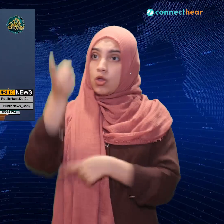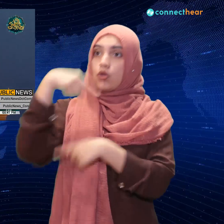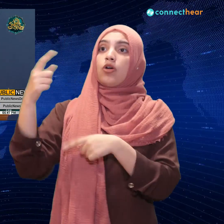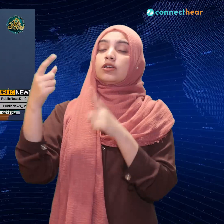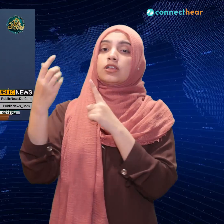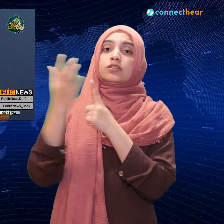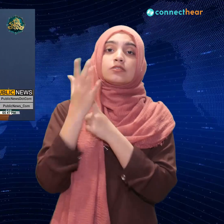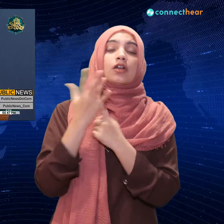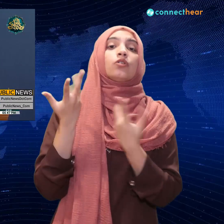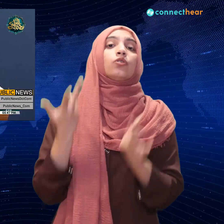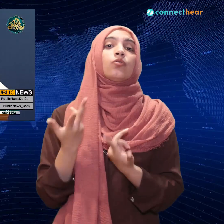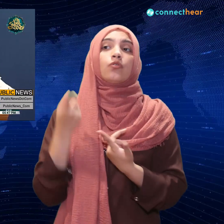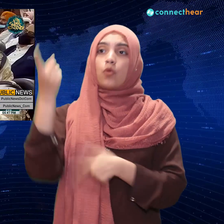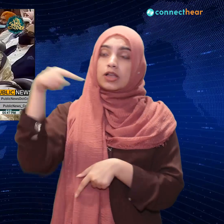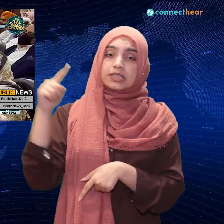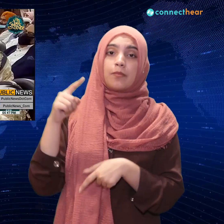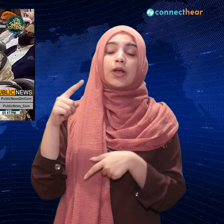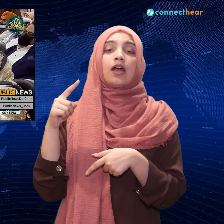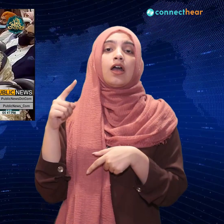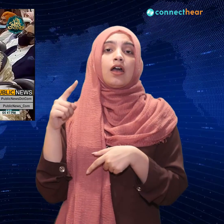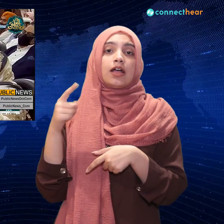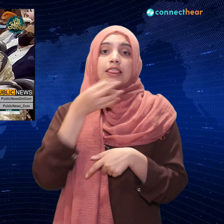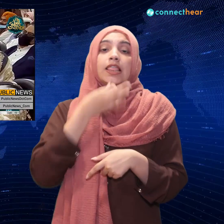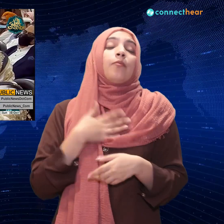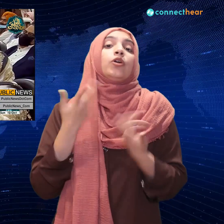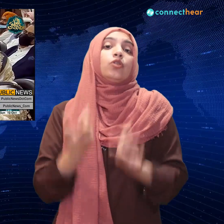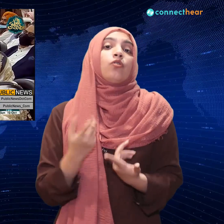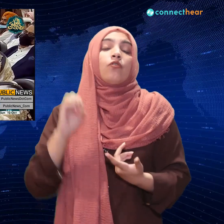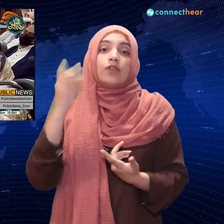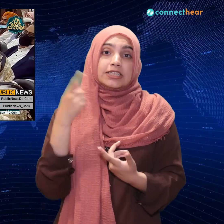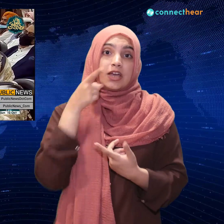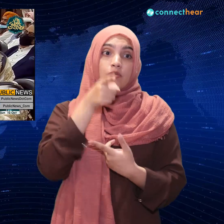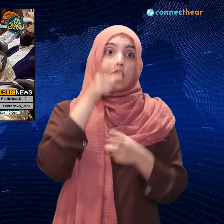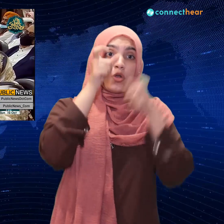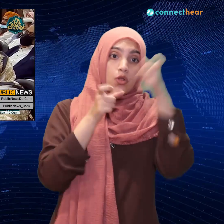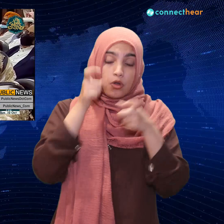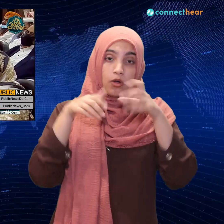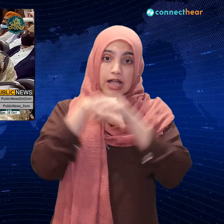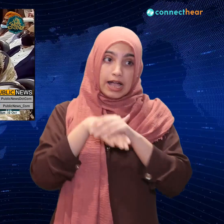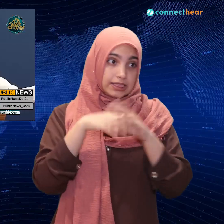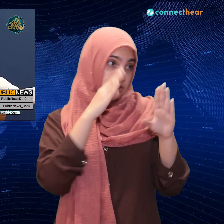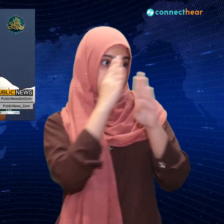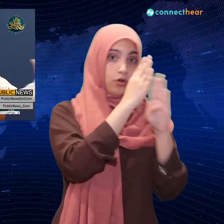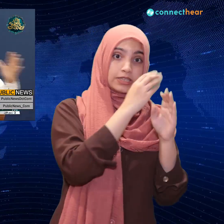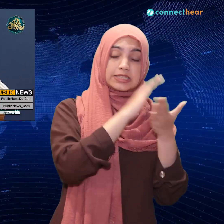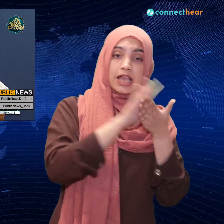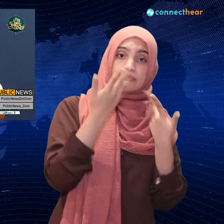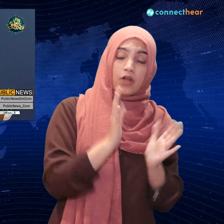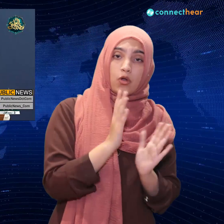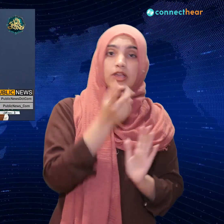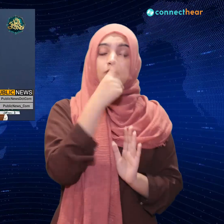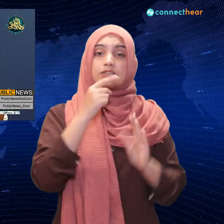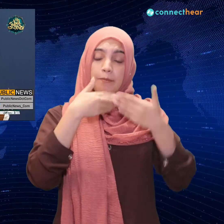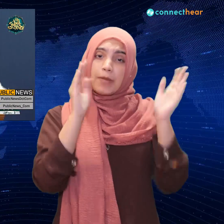بڑے انسان تھے وہ. یونیورسل اسلام تھا، ایک یونیورسل میسج تھی، انسانیت کو اکٹھے